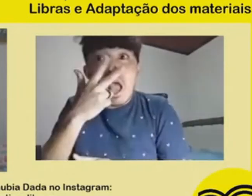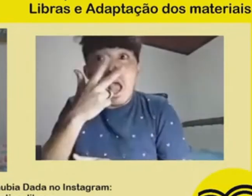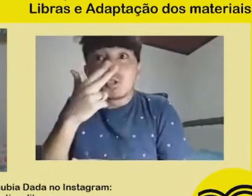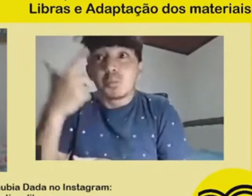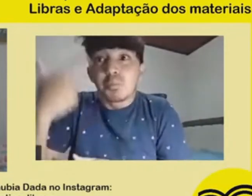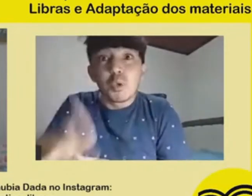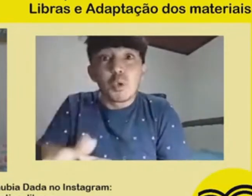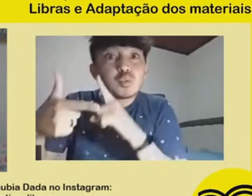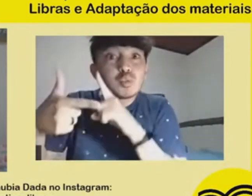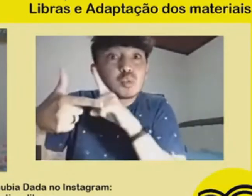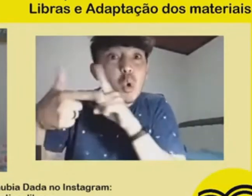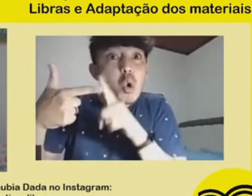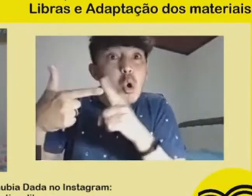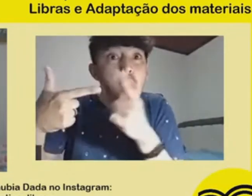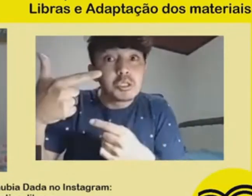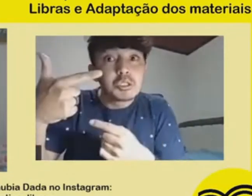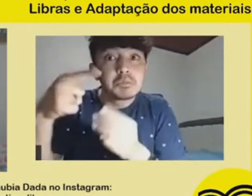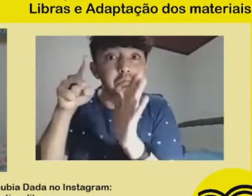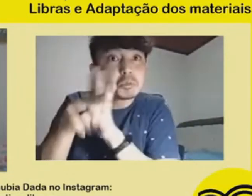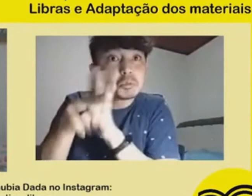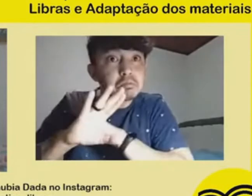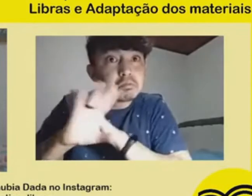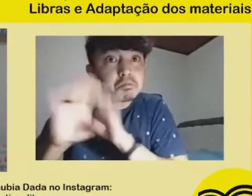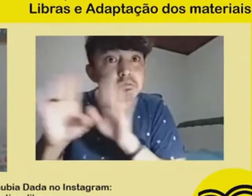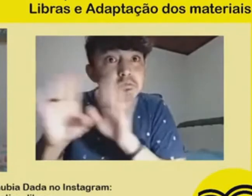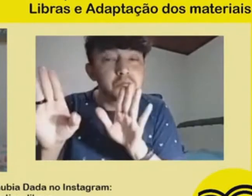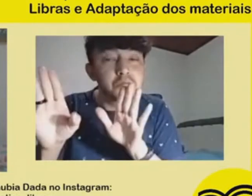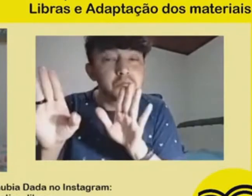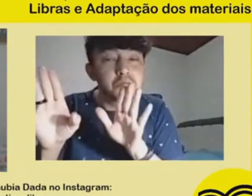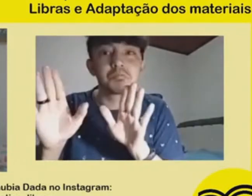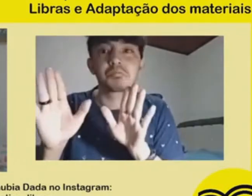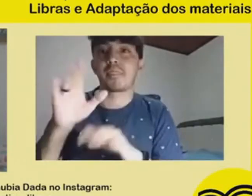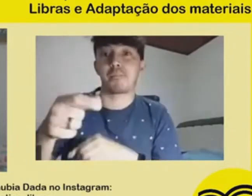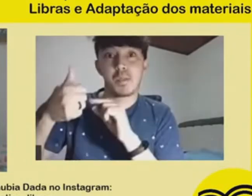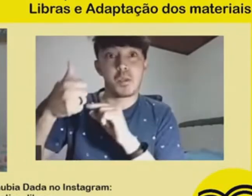Muito bem. Seus alunos estão privilegiados.